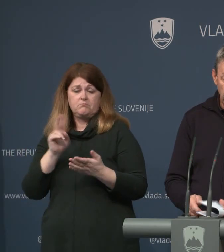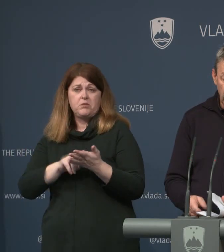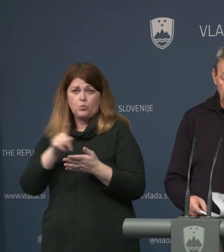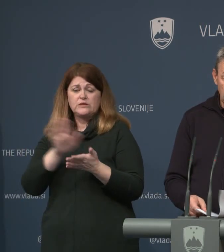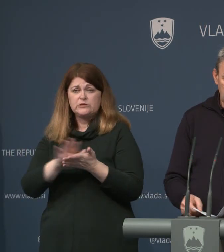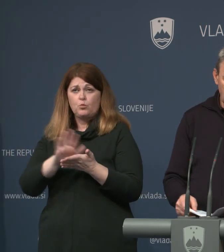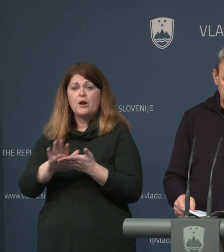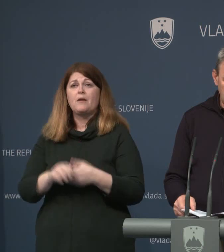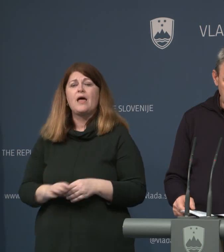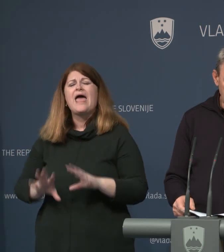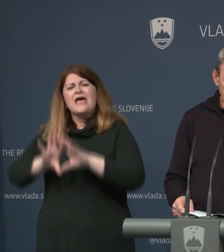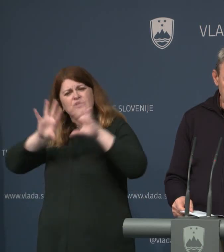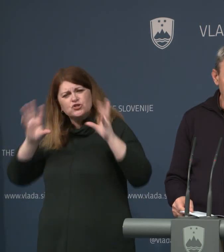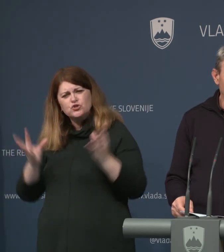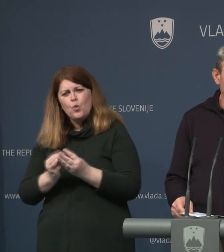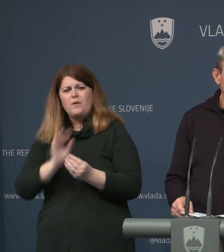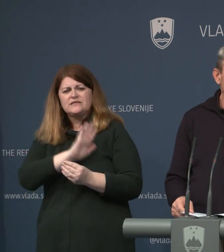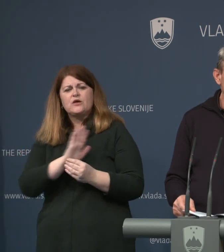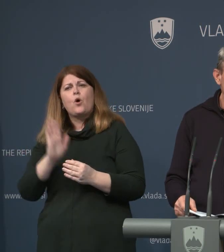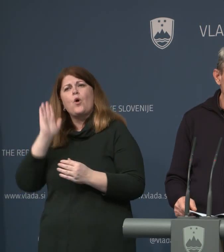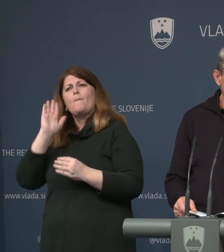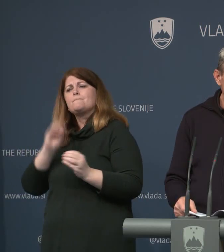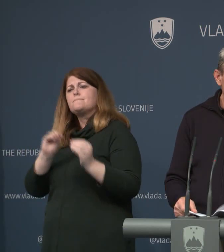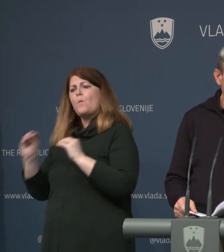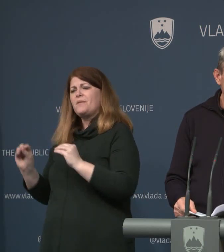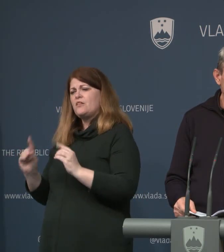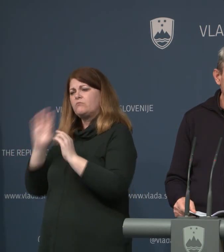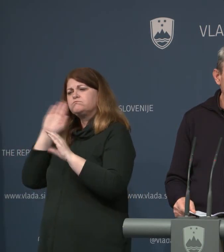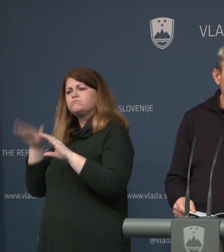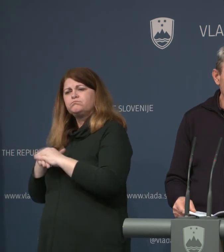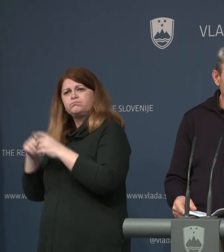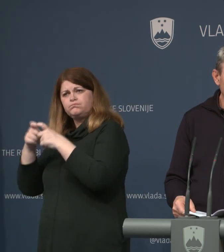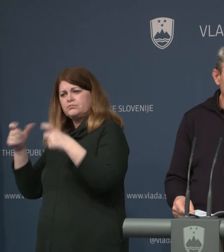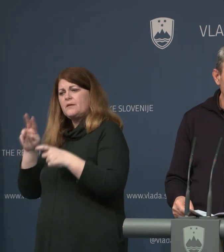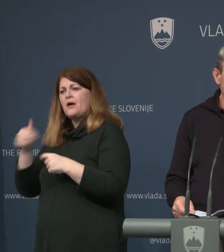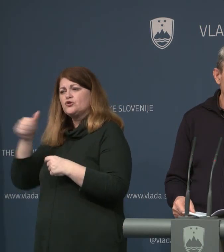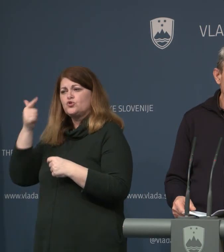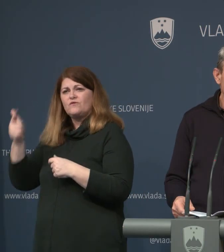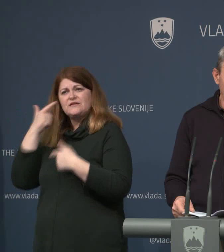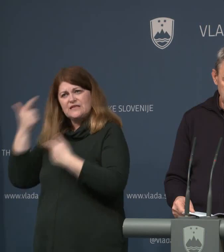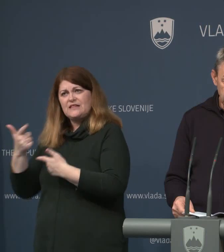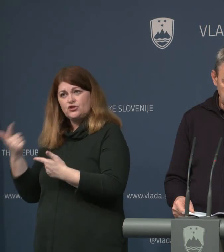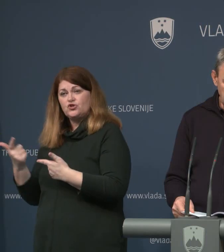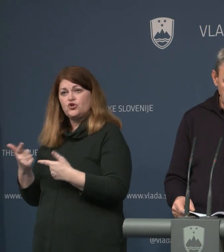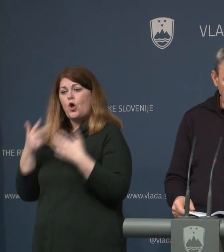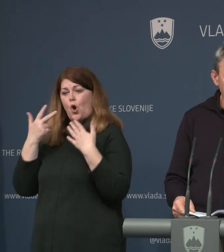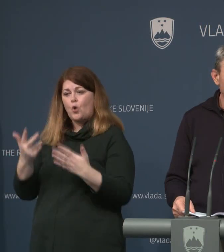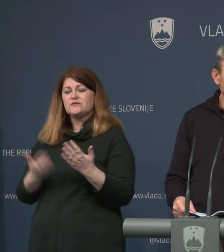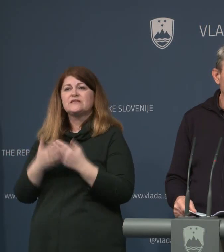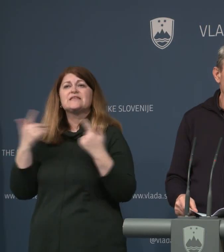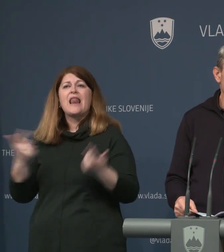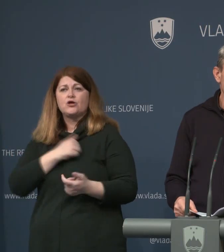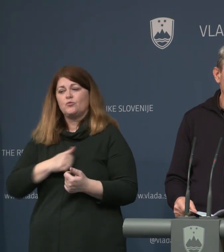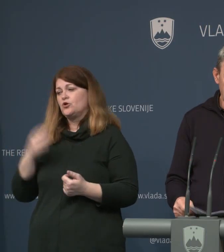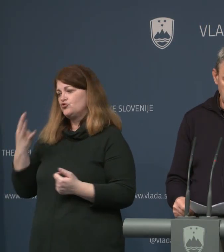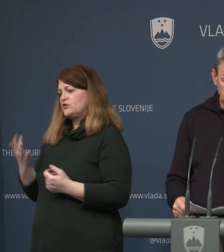uporablja. Skupaj z našo nastanitveno, odnosno mobilnim stacionarjem, tako imenovanim, ki ima pa 120 ležišč, 80 za lažje bolnike